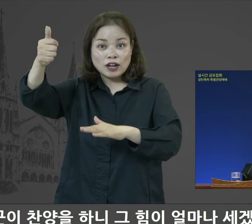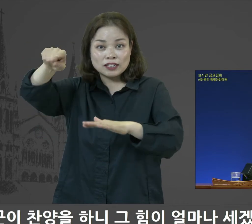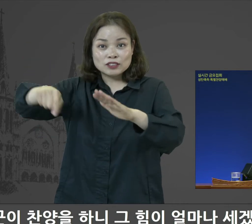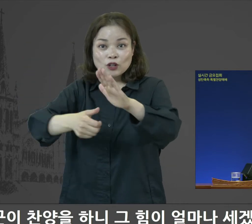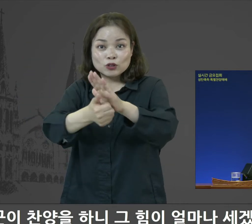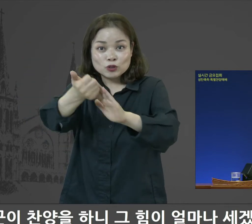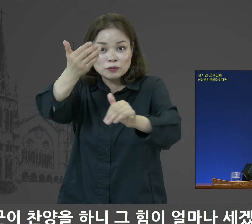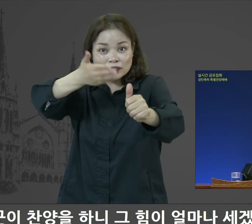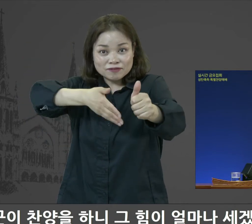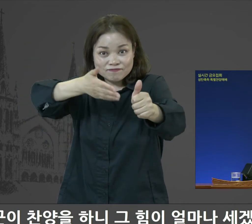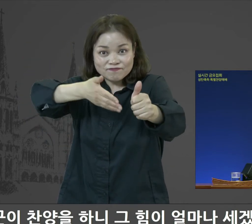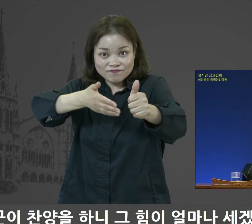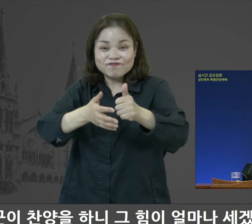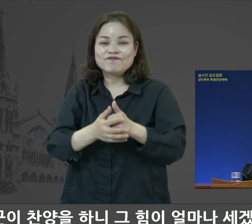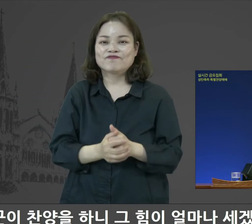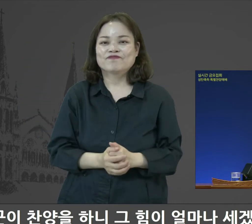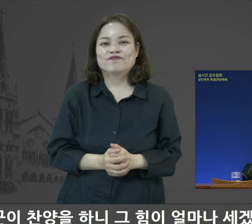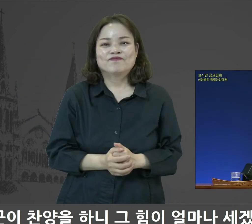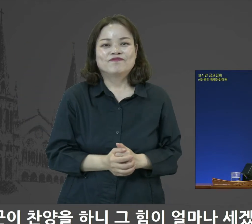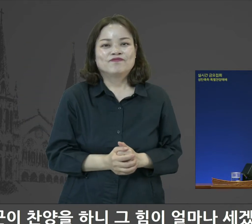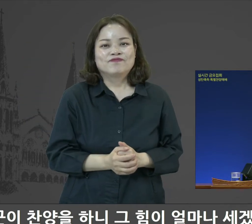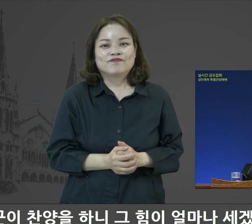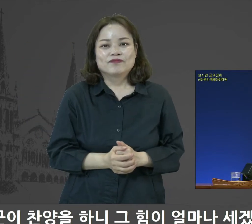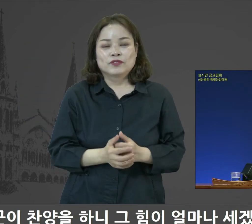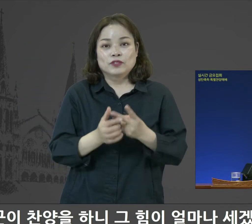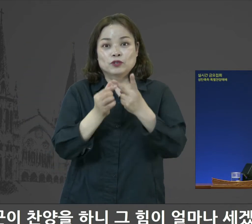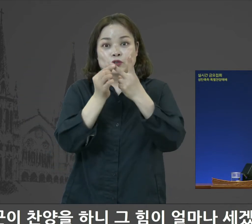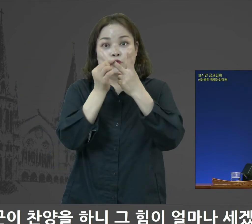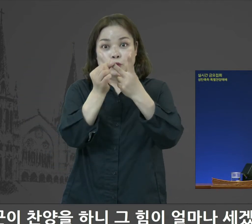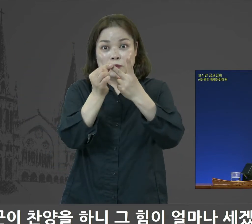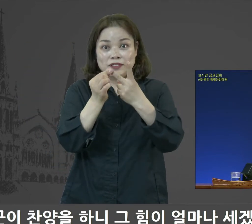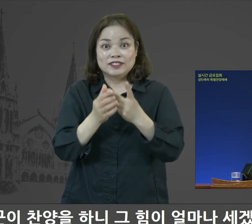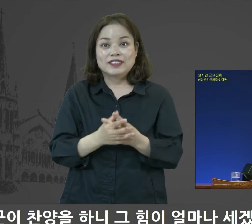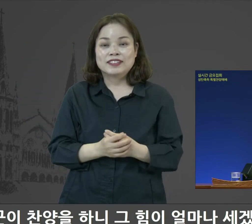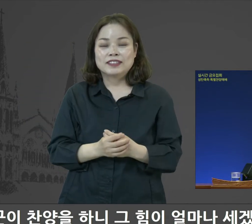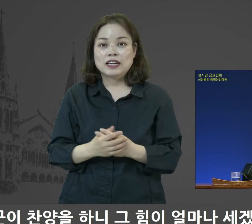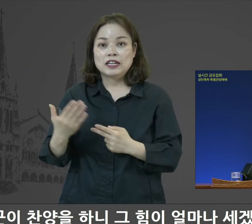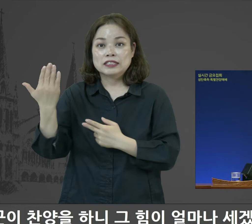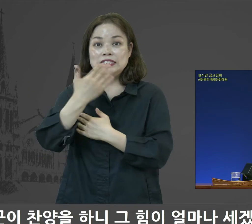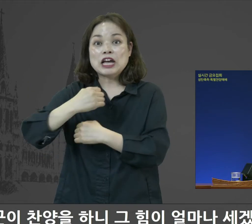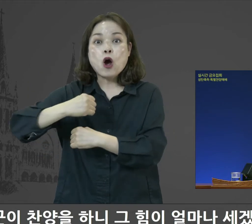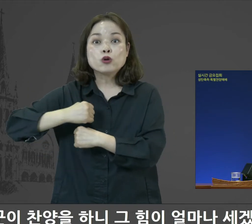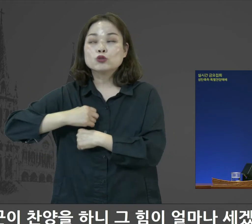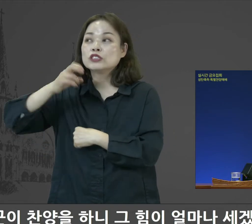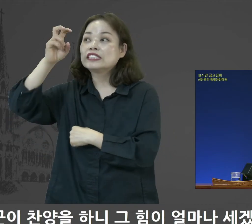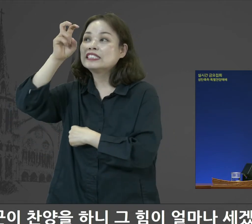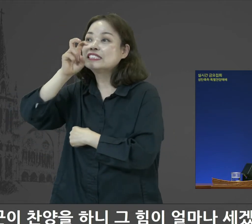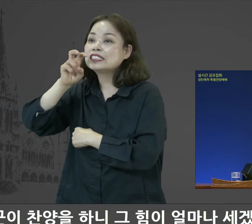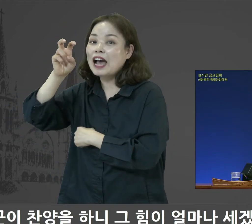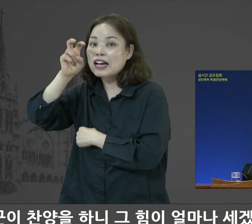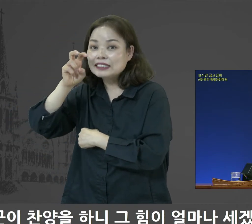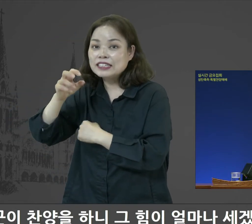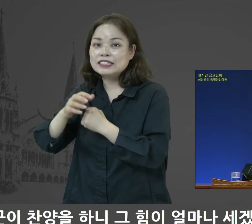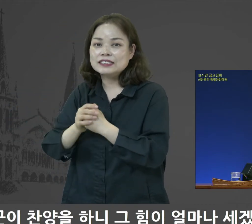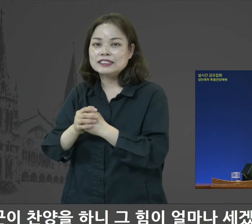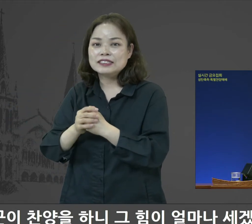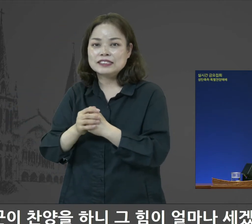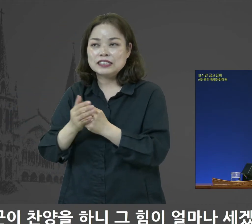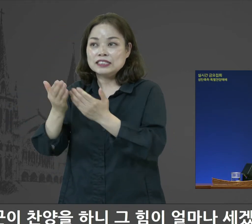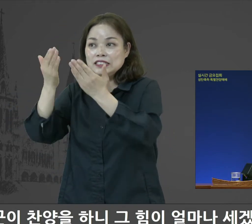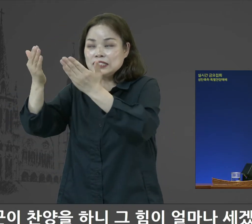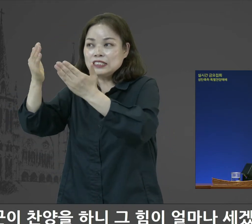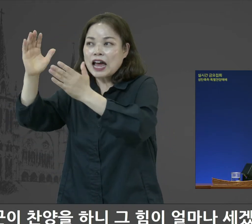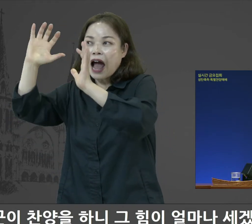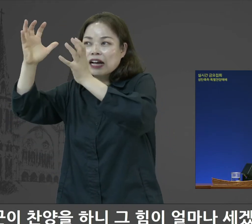소망하며 축원합니다. 두 번째, 천군이 찬양하는 대상인 아기 예수가 얼마나